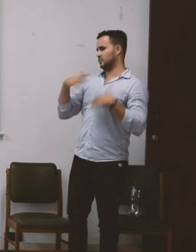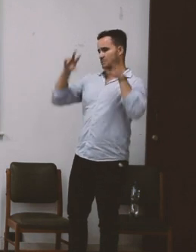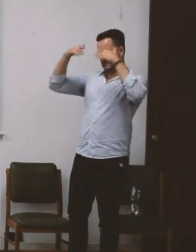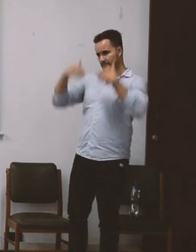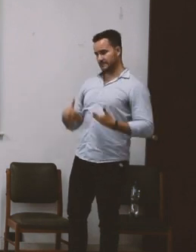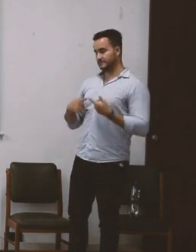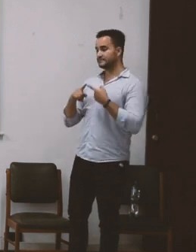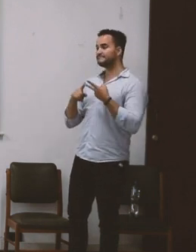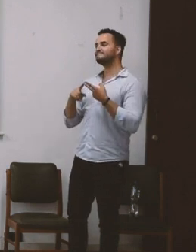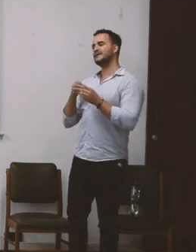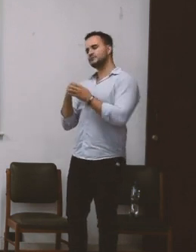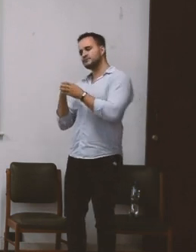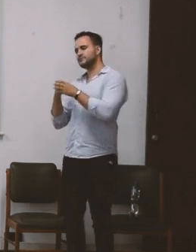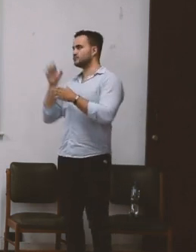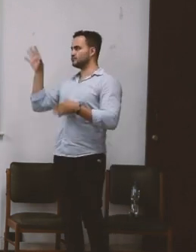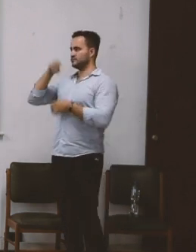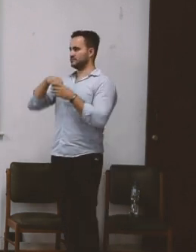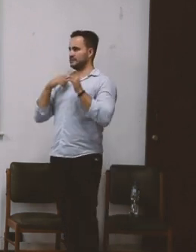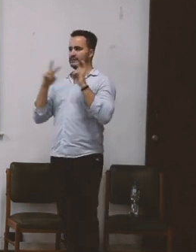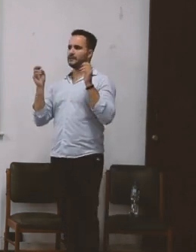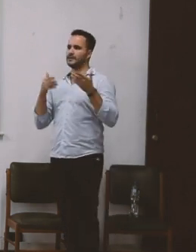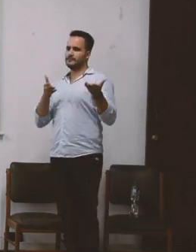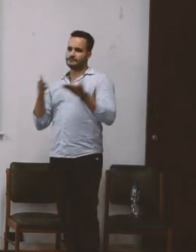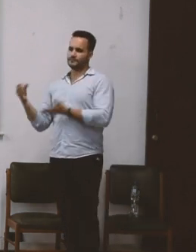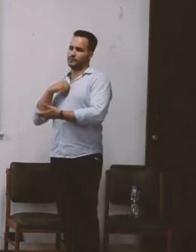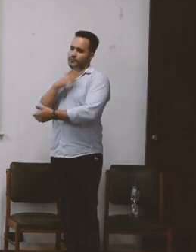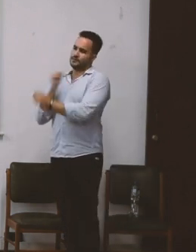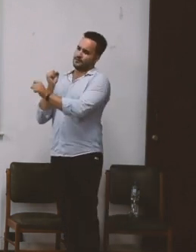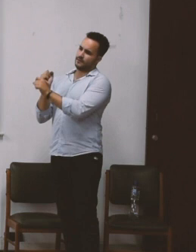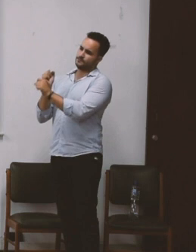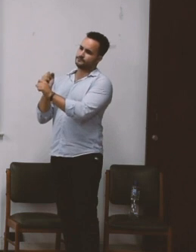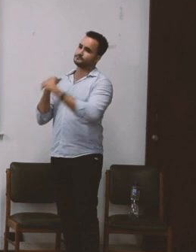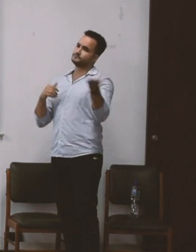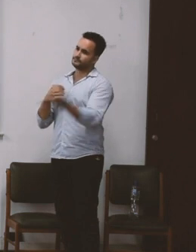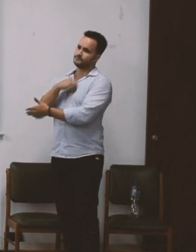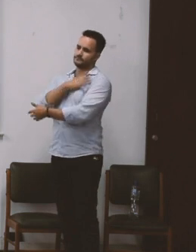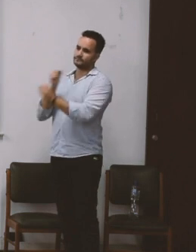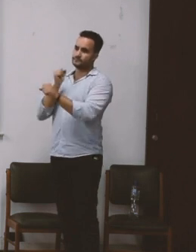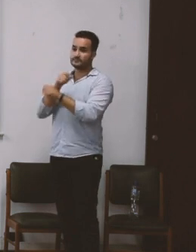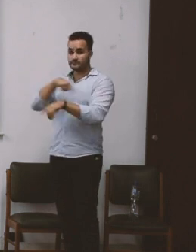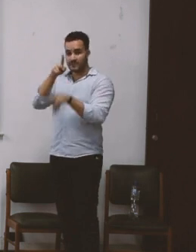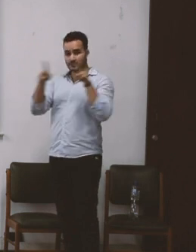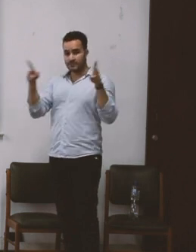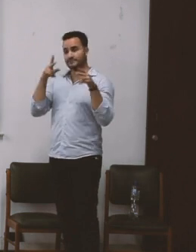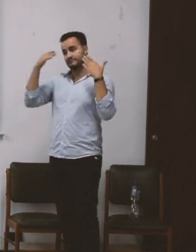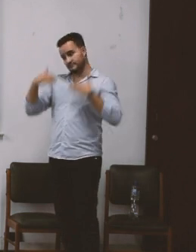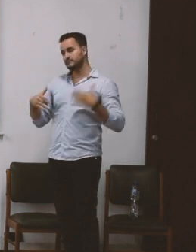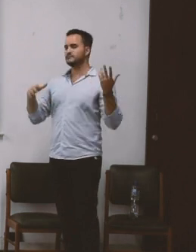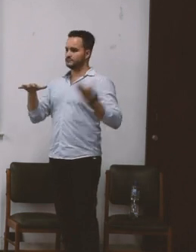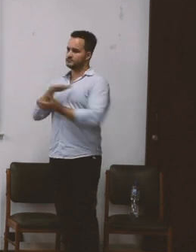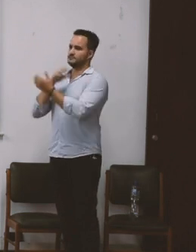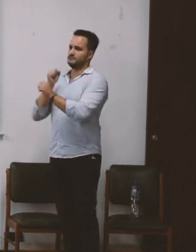se dedica a dar plazas de trabajo, por así decirlo, a personas con discapacidad en empresas